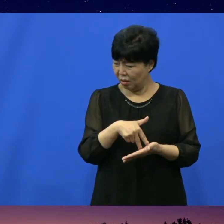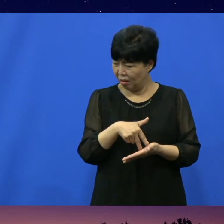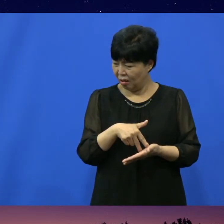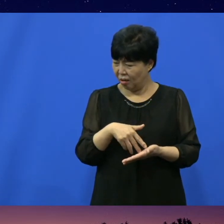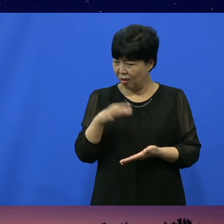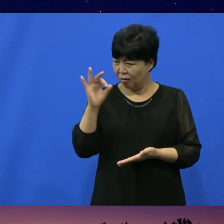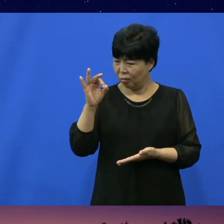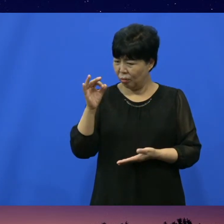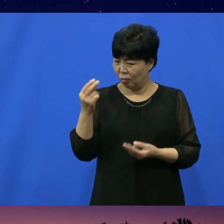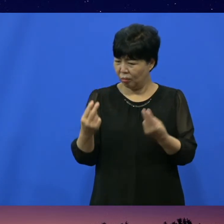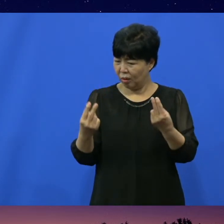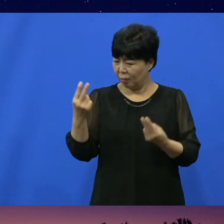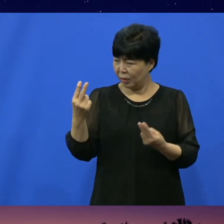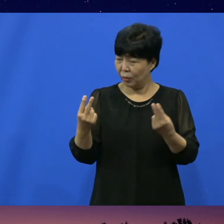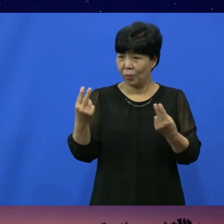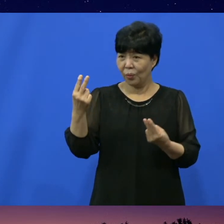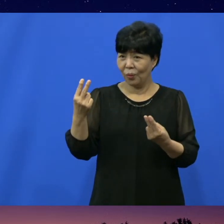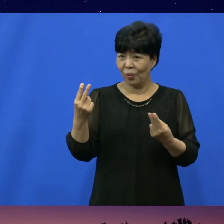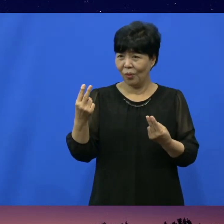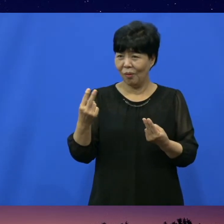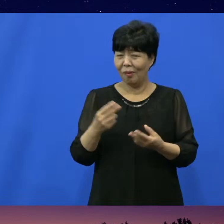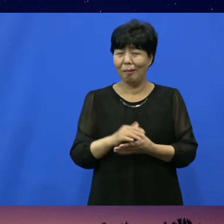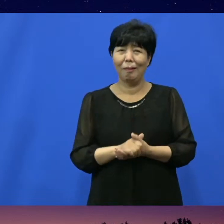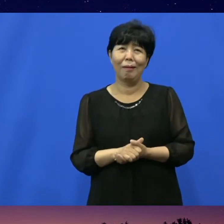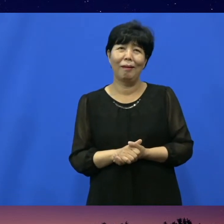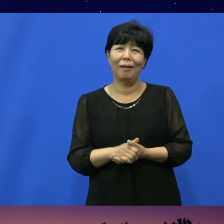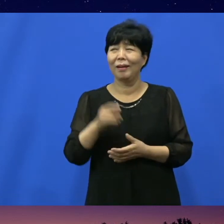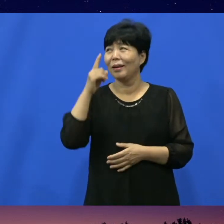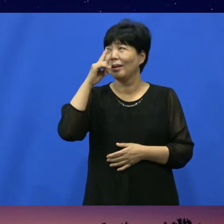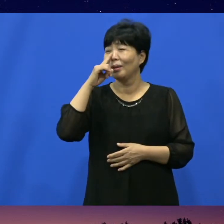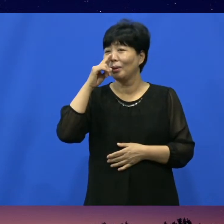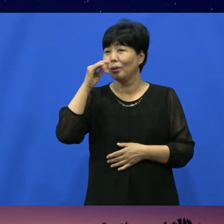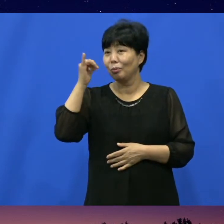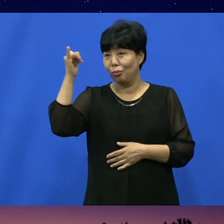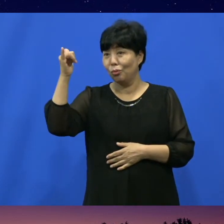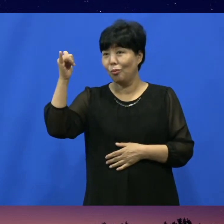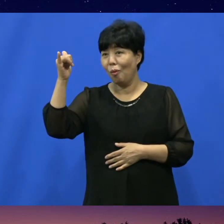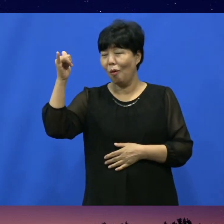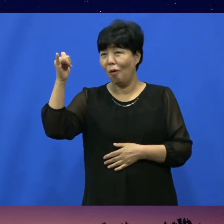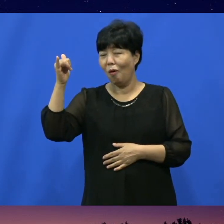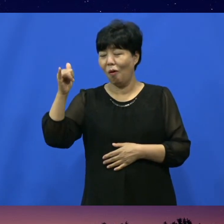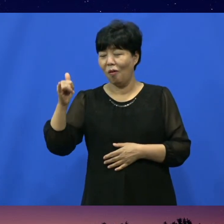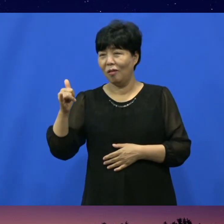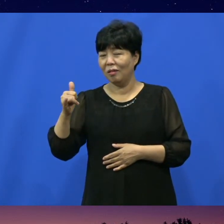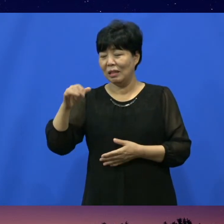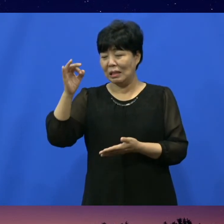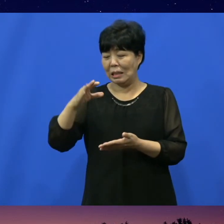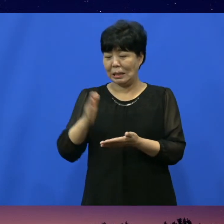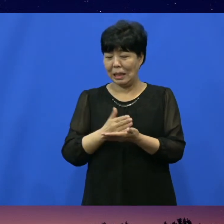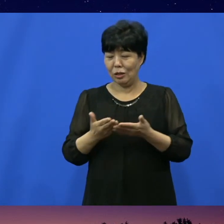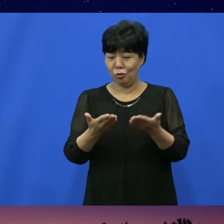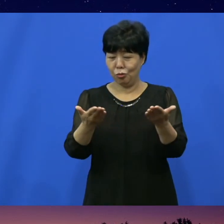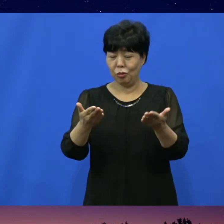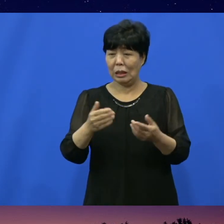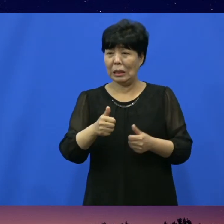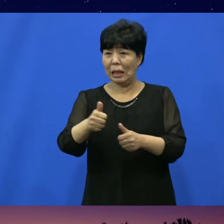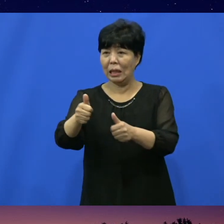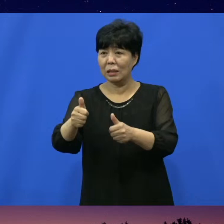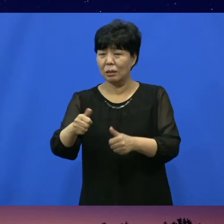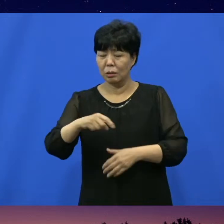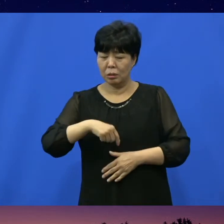비교할 수 없는 존재감인데, 그걸 부모에게 어떤 대우에 따라, 사람들의 대우에 따라서 내 평가를 내가